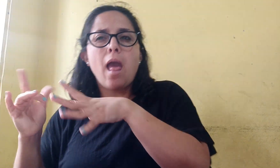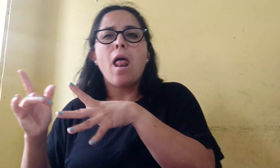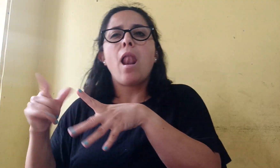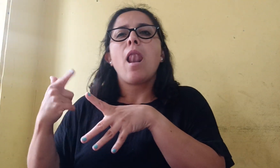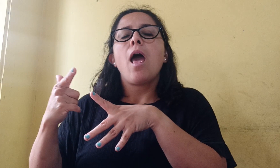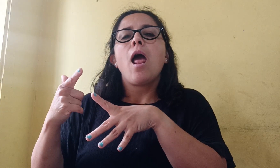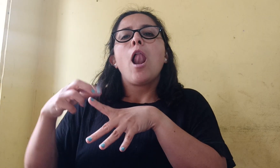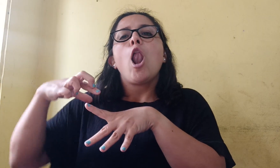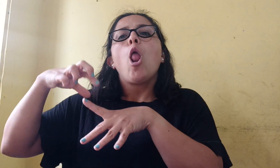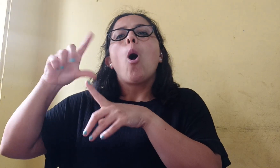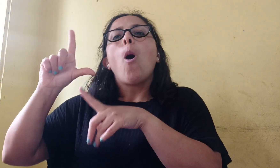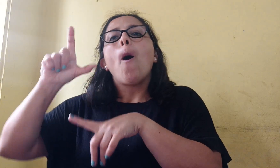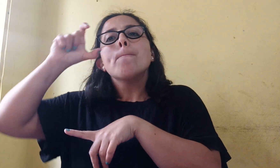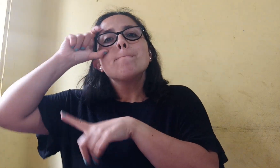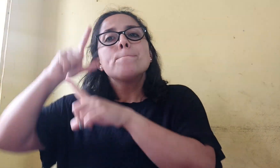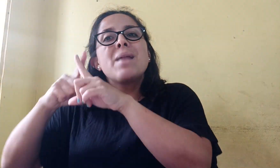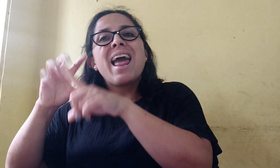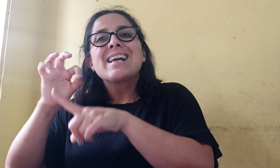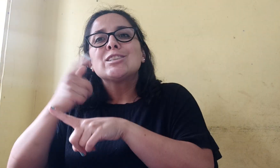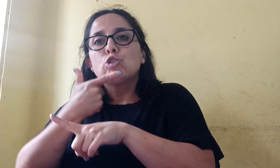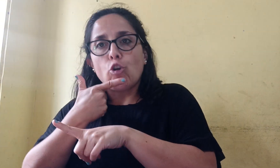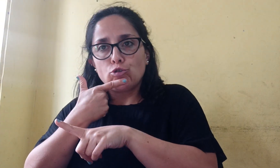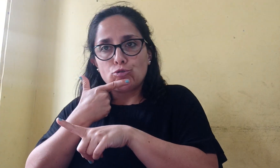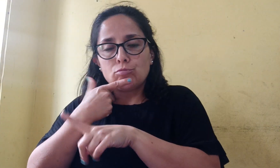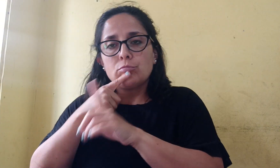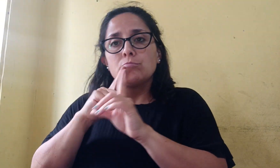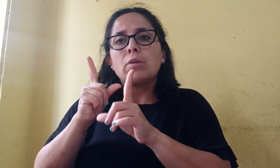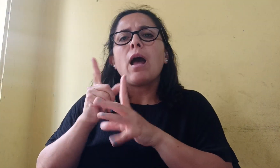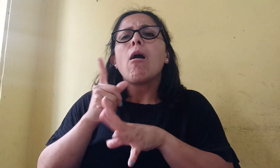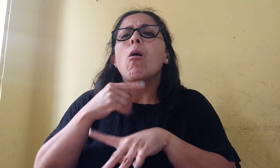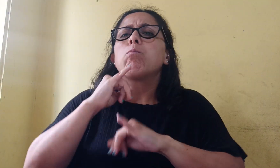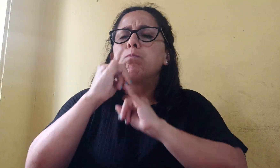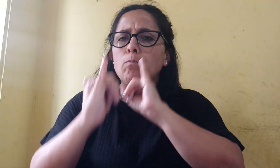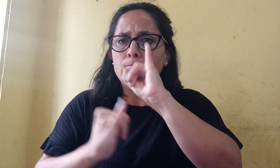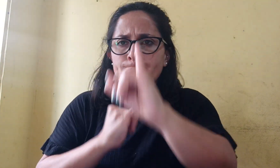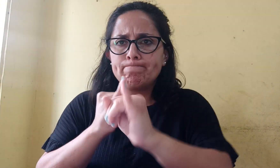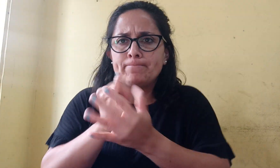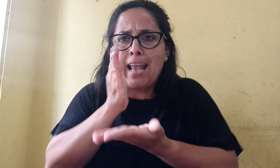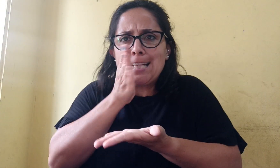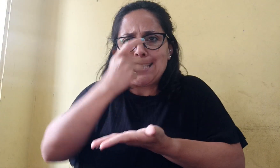¿sí? O sea, lo que no es central es periférico. Central era encéfalo y médula.